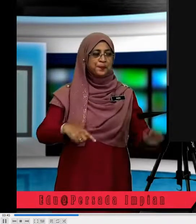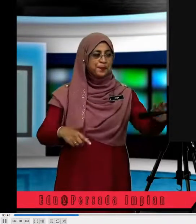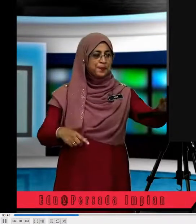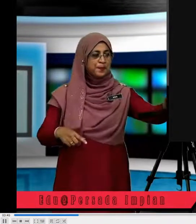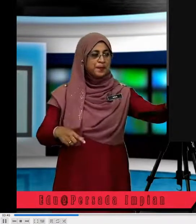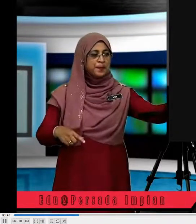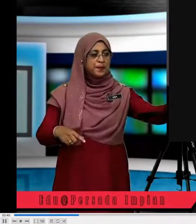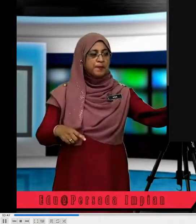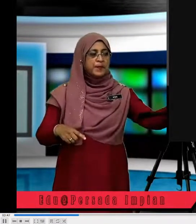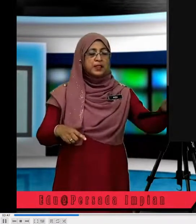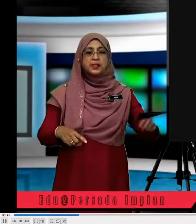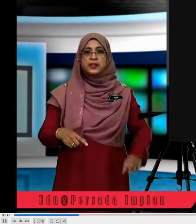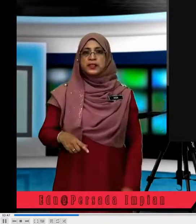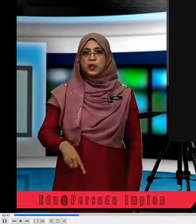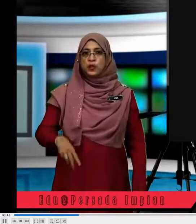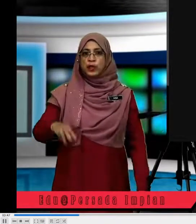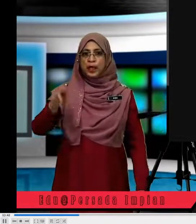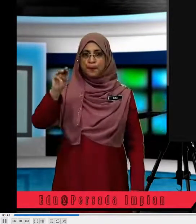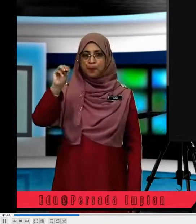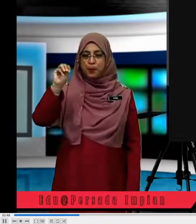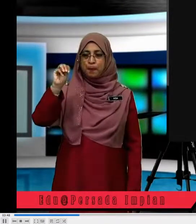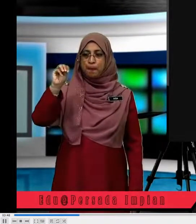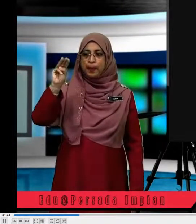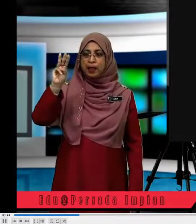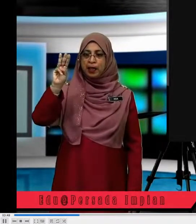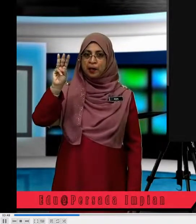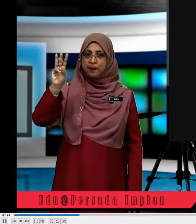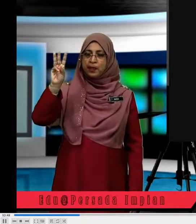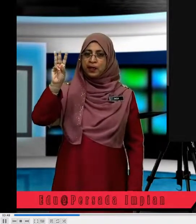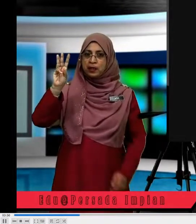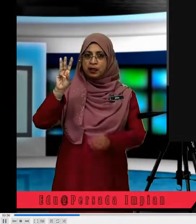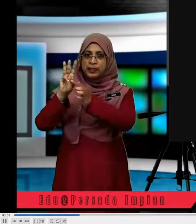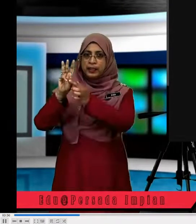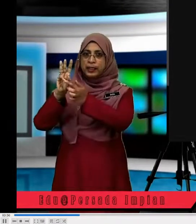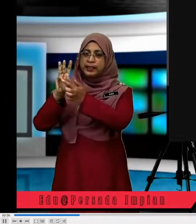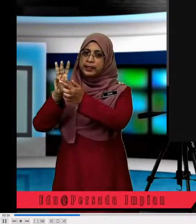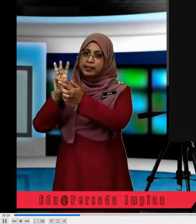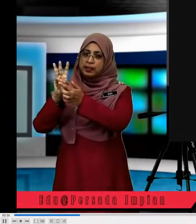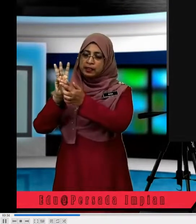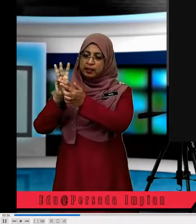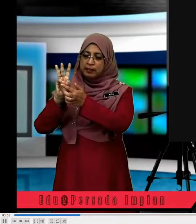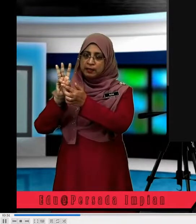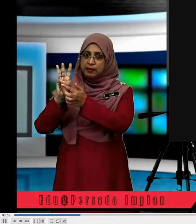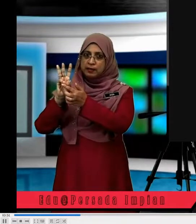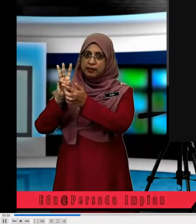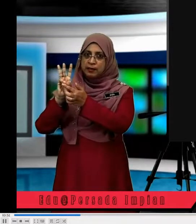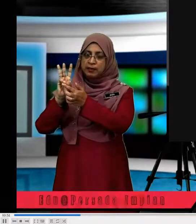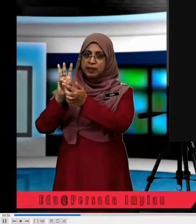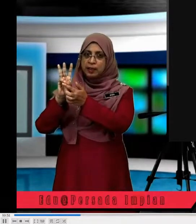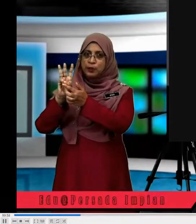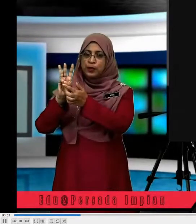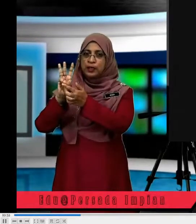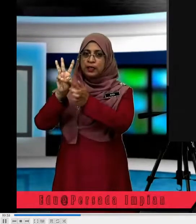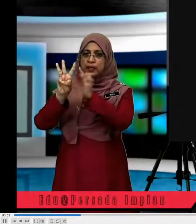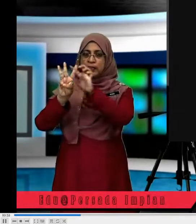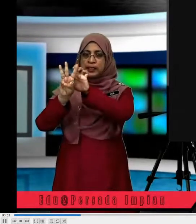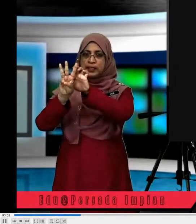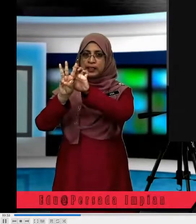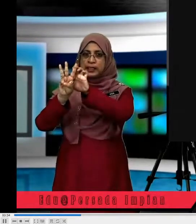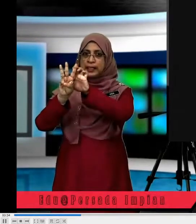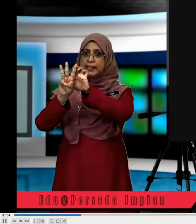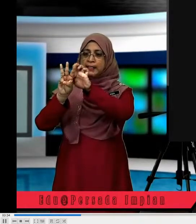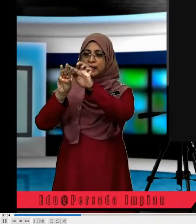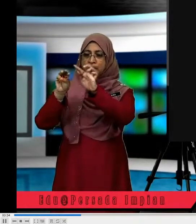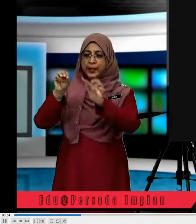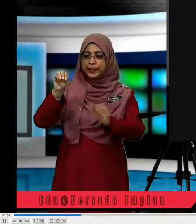Hai seterusnya guru mgm4 jadi dan jari kelingking disentuh dan tiga jari atas